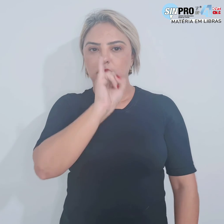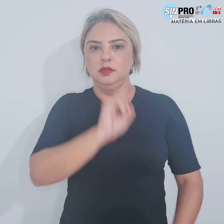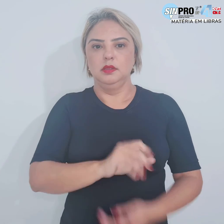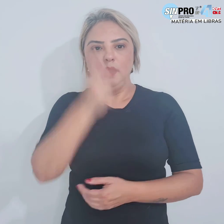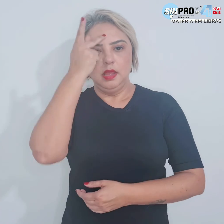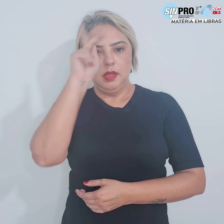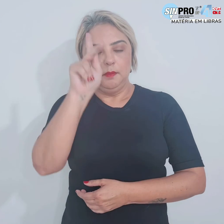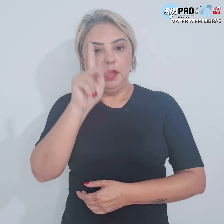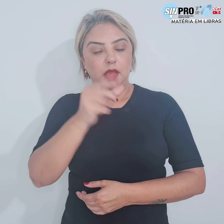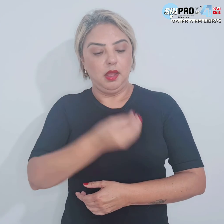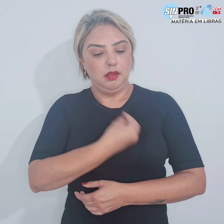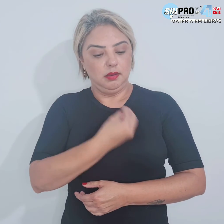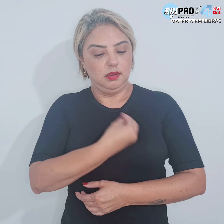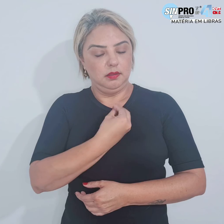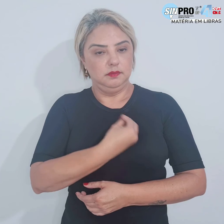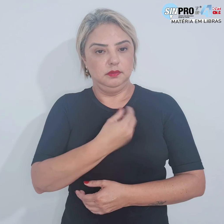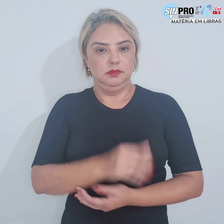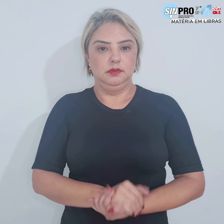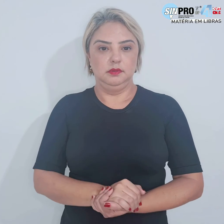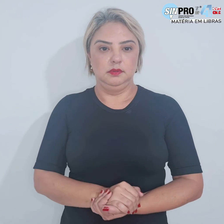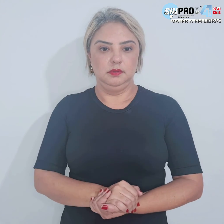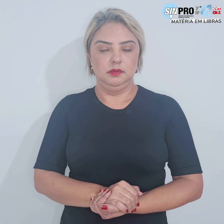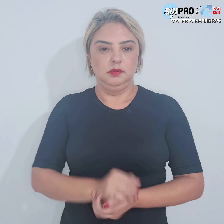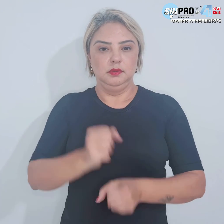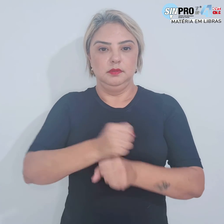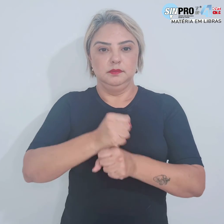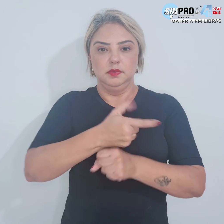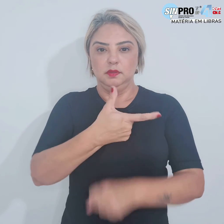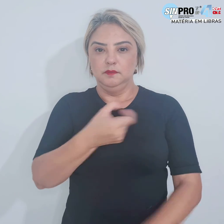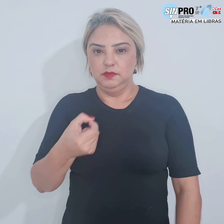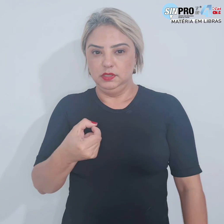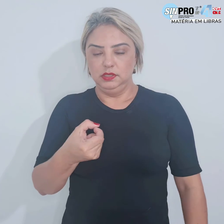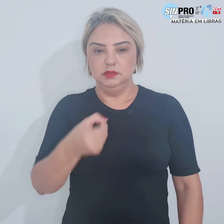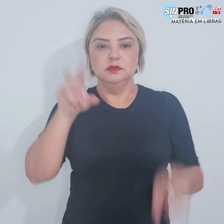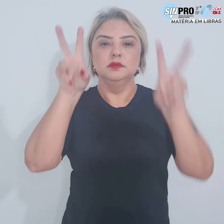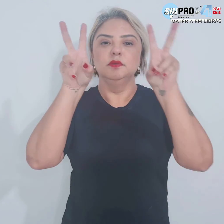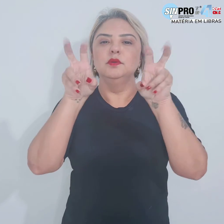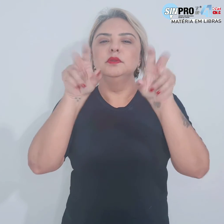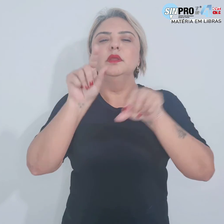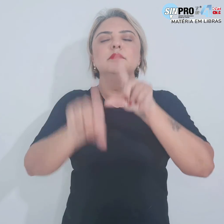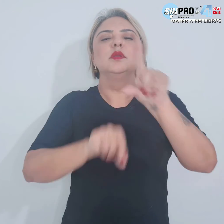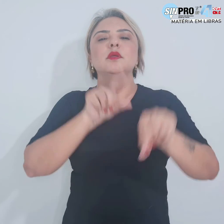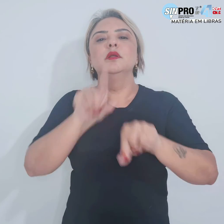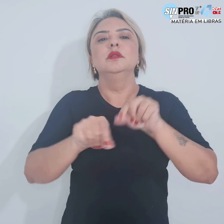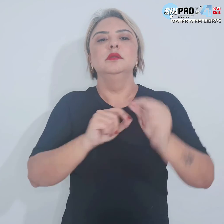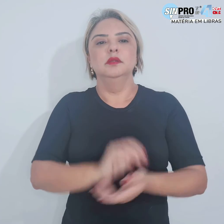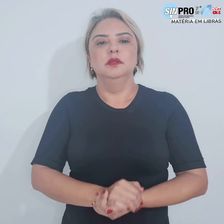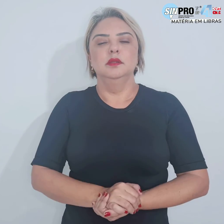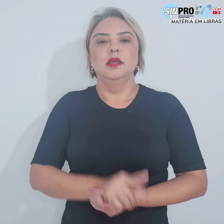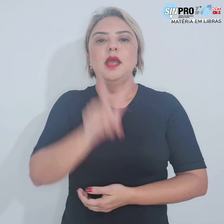extrema importância para a existência na vida. Em 2020, o tema escolhido